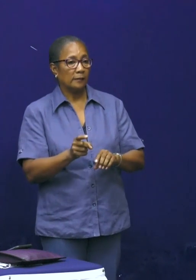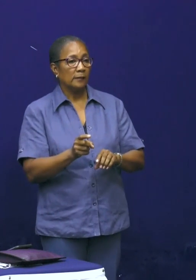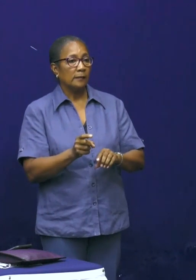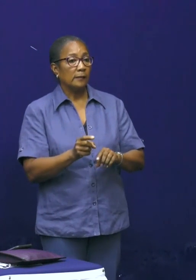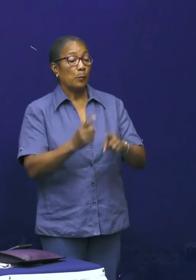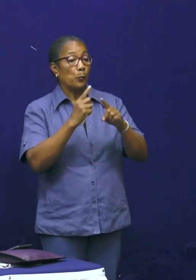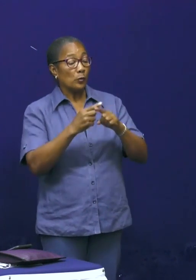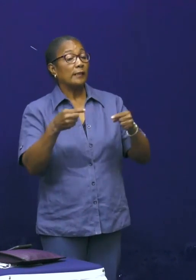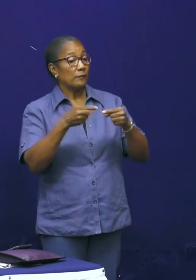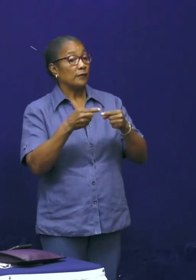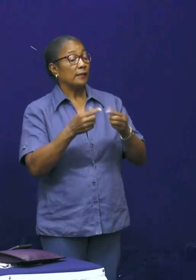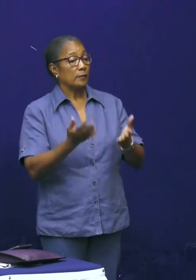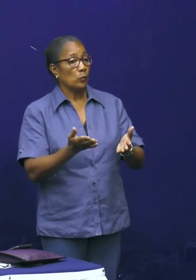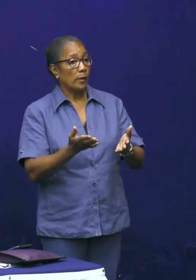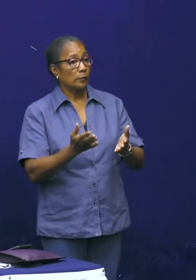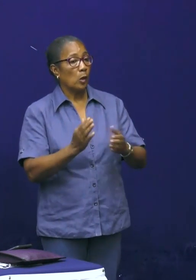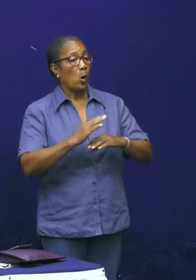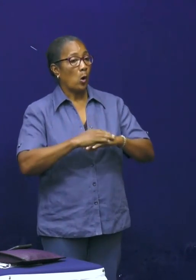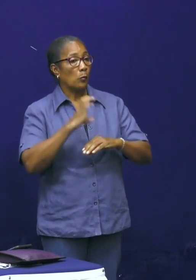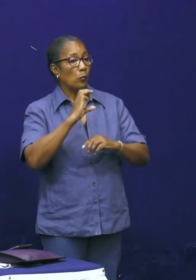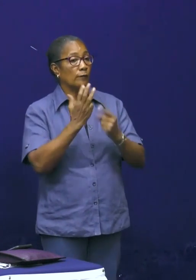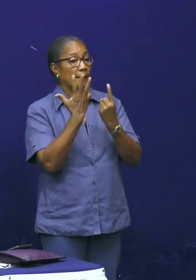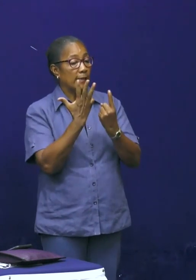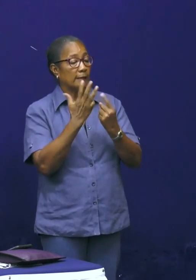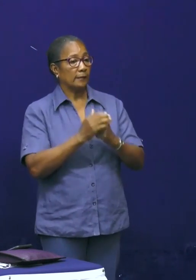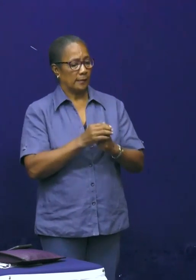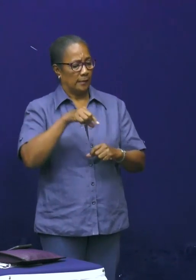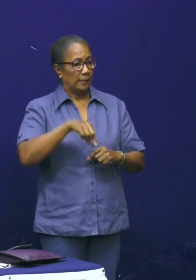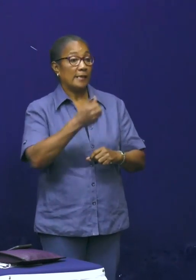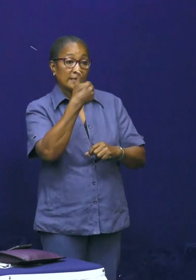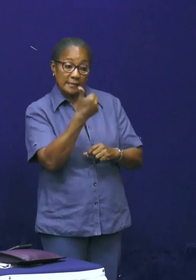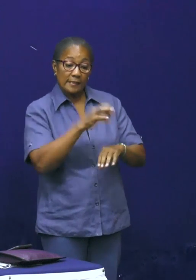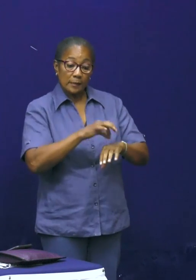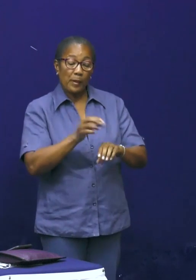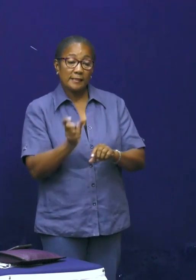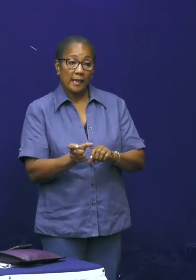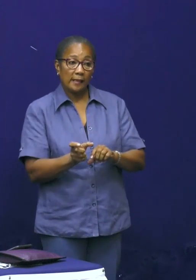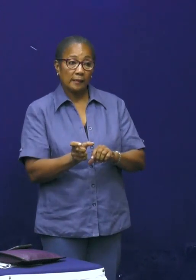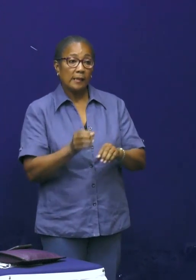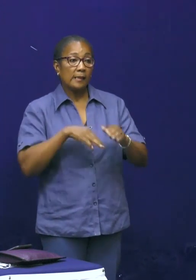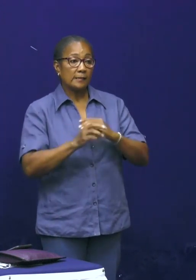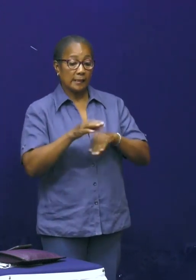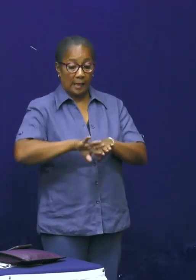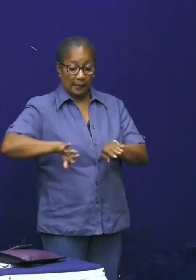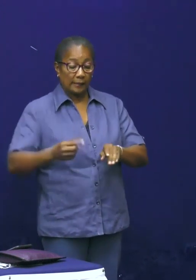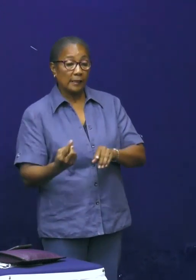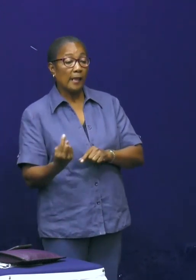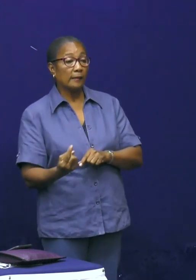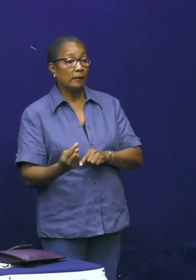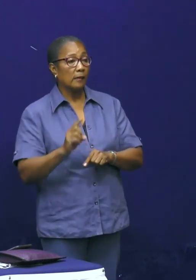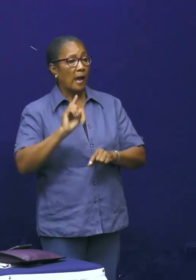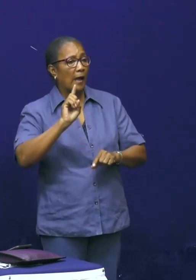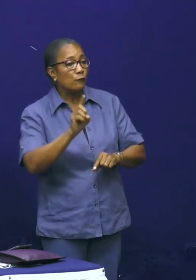getest was op COVID-19. Deze zesde patiënt was in quarantaine geplaatst